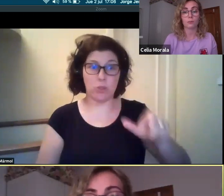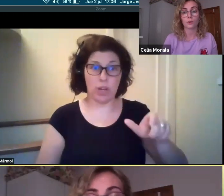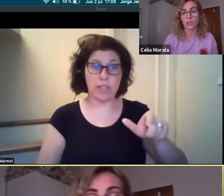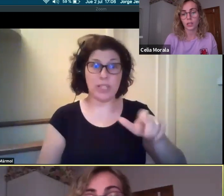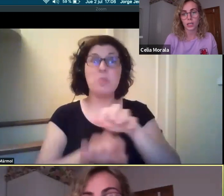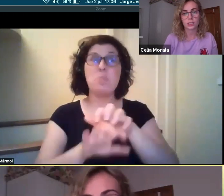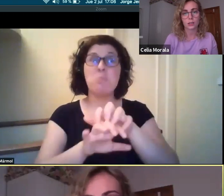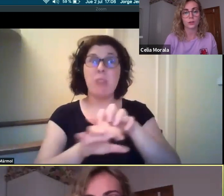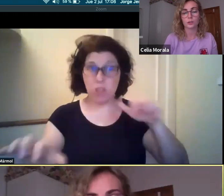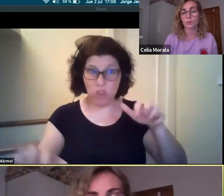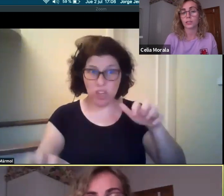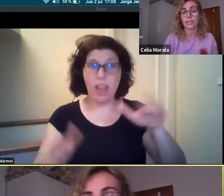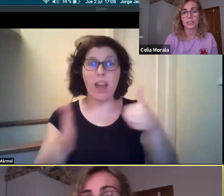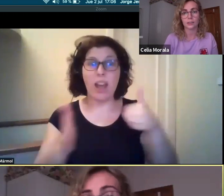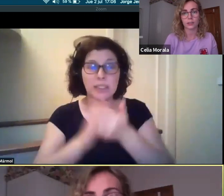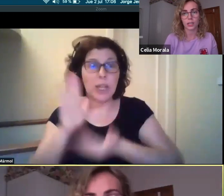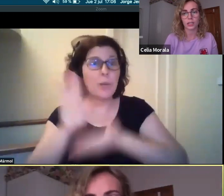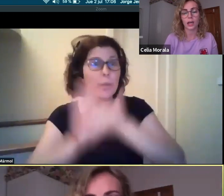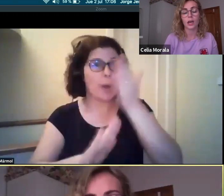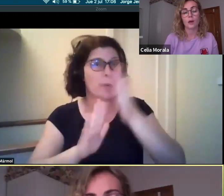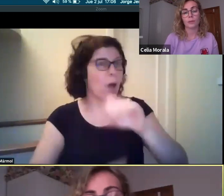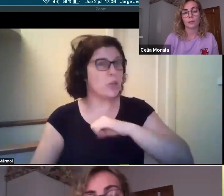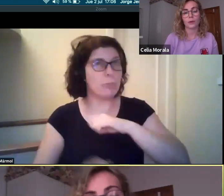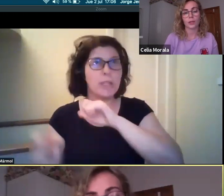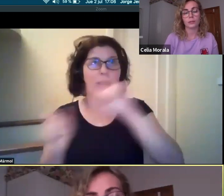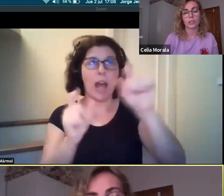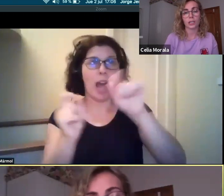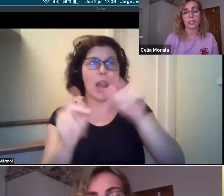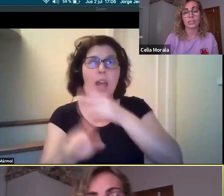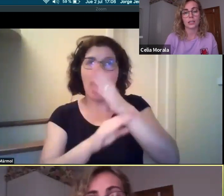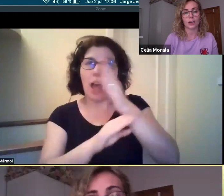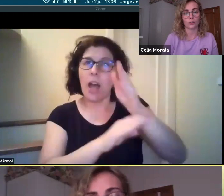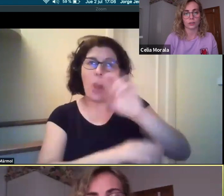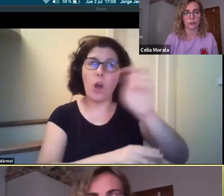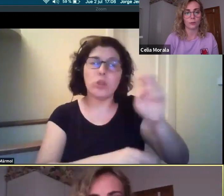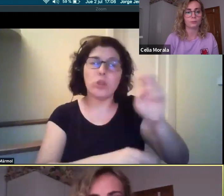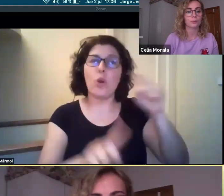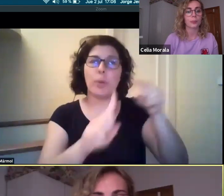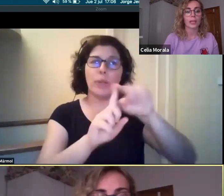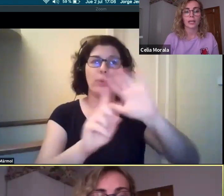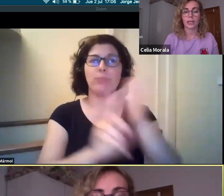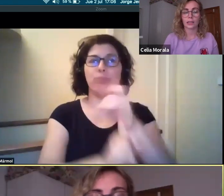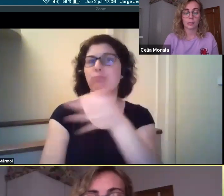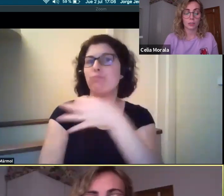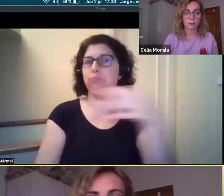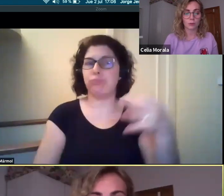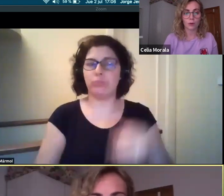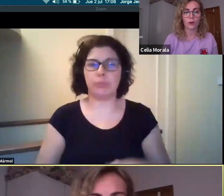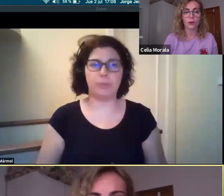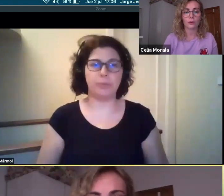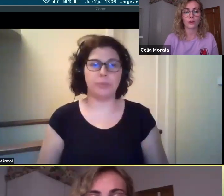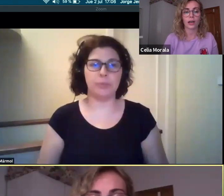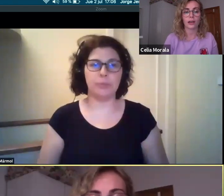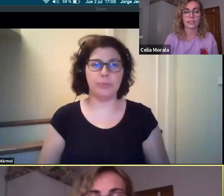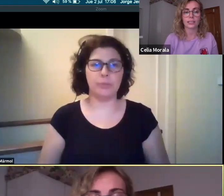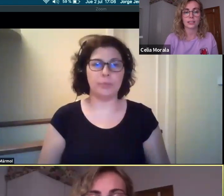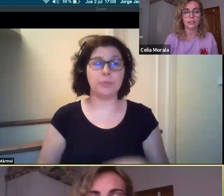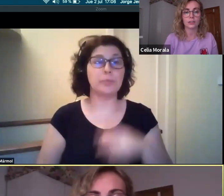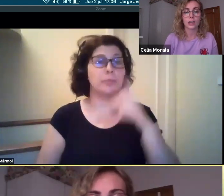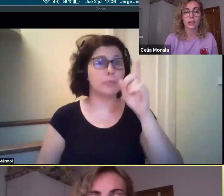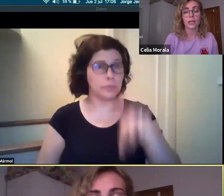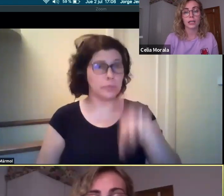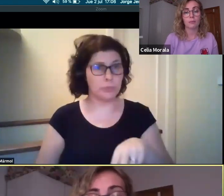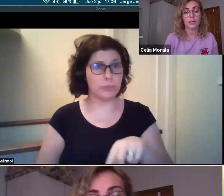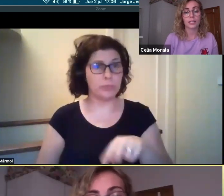a otras provincias, a otros hospitales de referencia para poder obtener este diagnóstico. Del mismo modo, 1 de cada 3